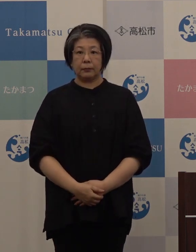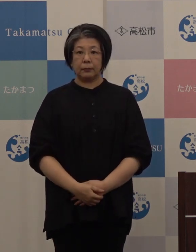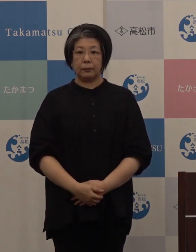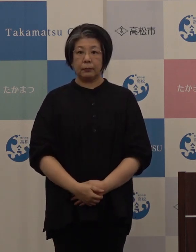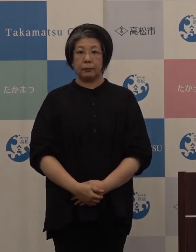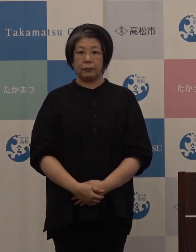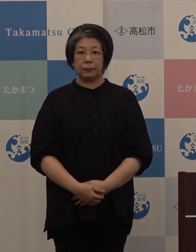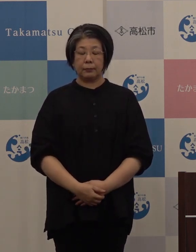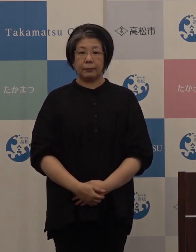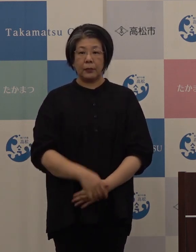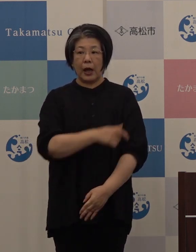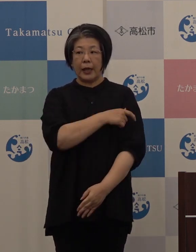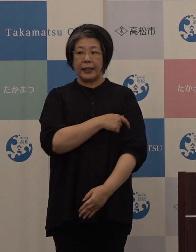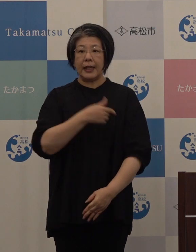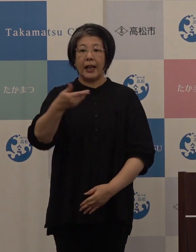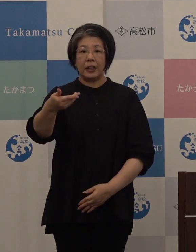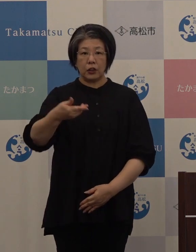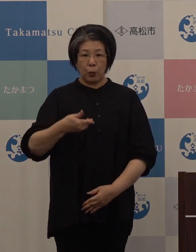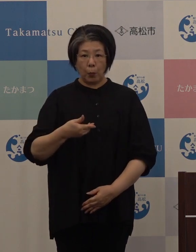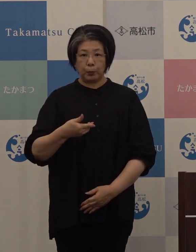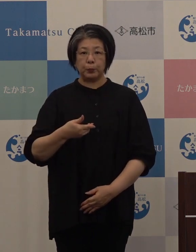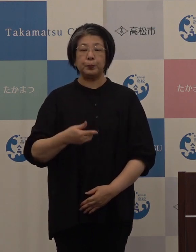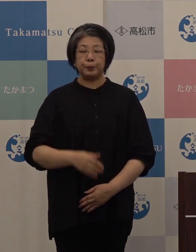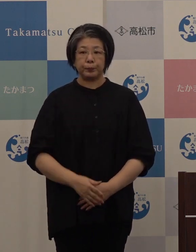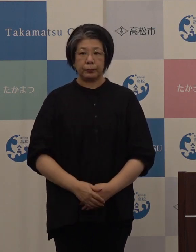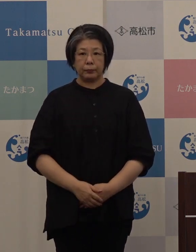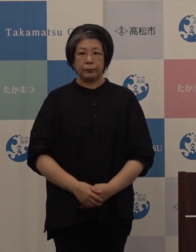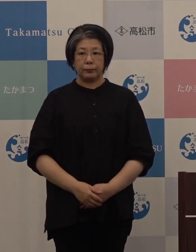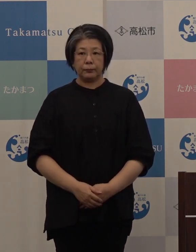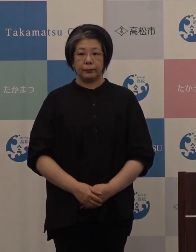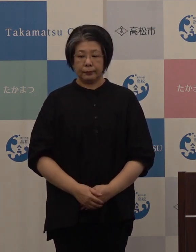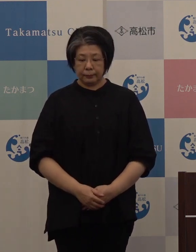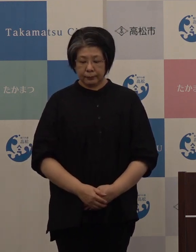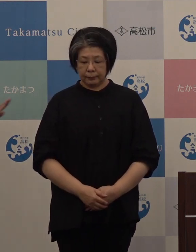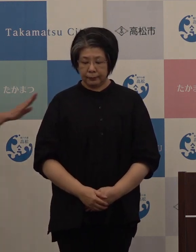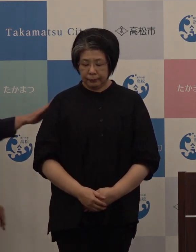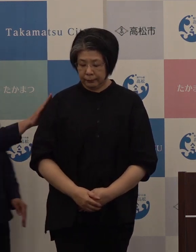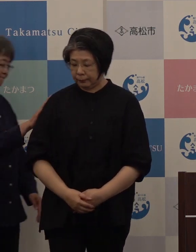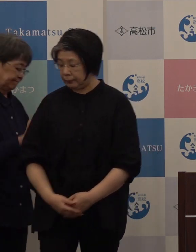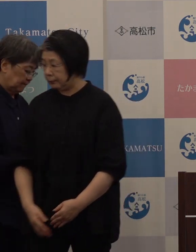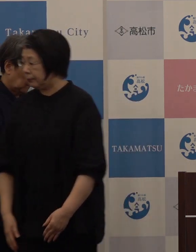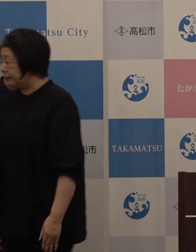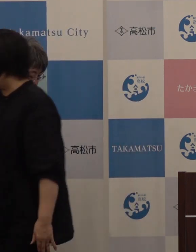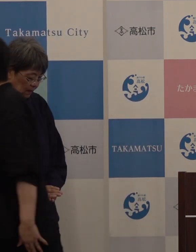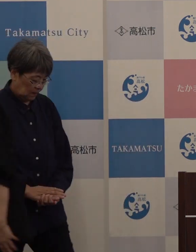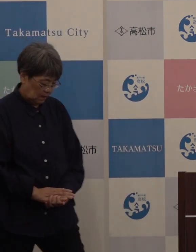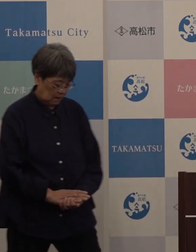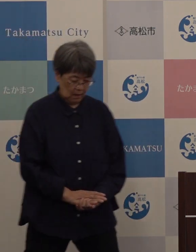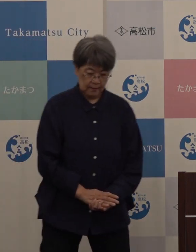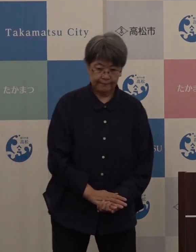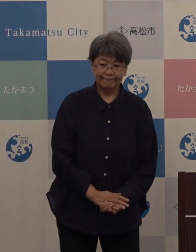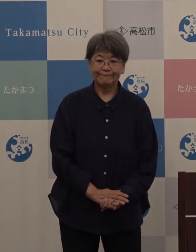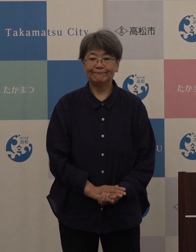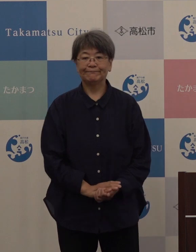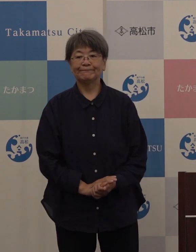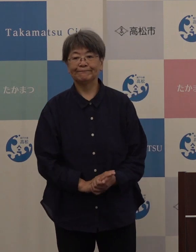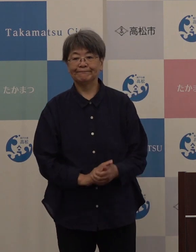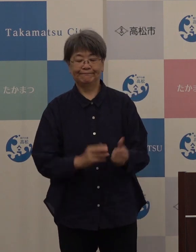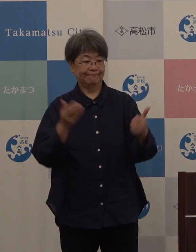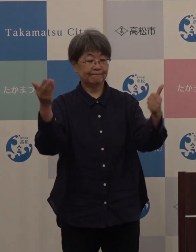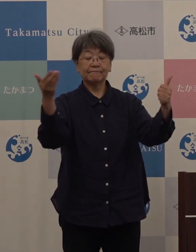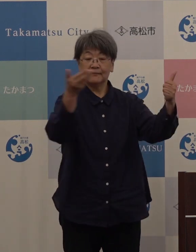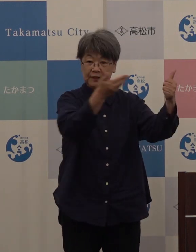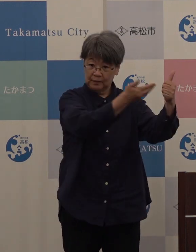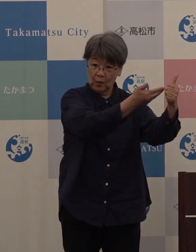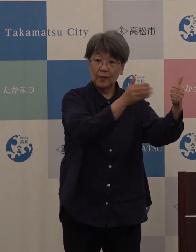はい、それでは記者質問に移らさせていただきます。まず、患者質問からよろしくお願いいたします。 日経新聞の鈴木でござい